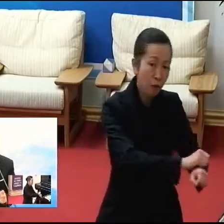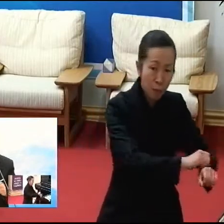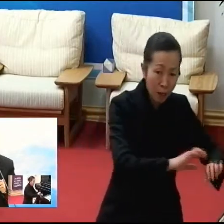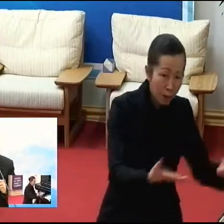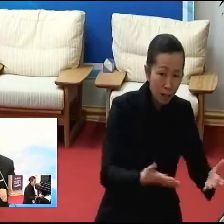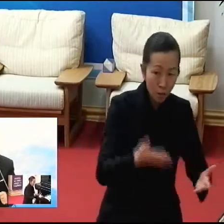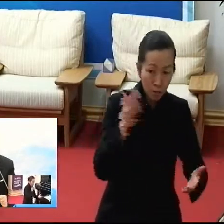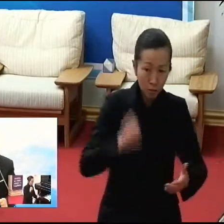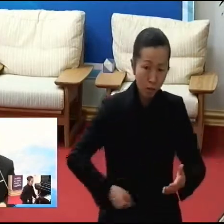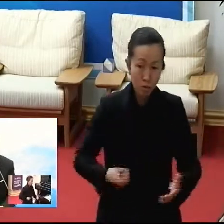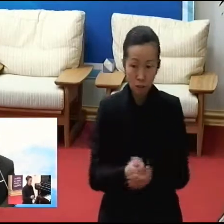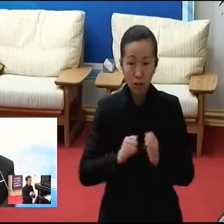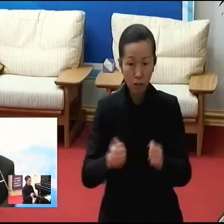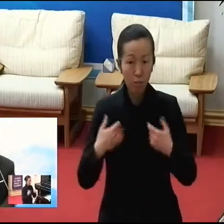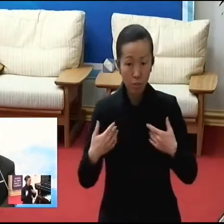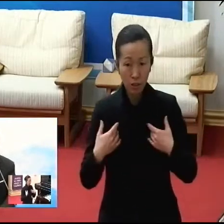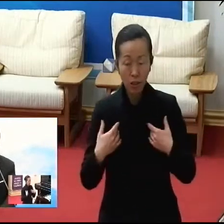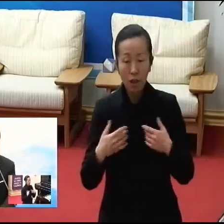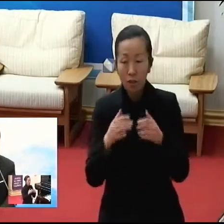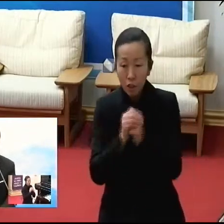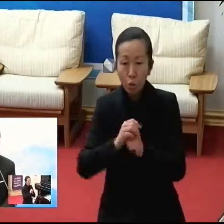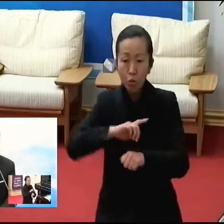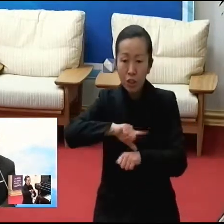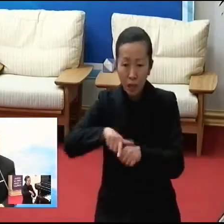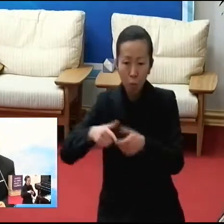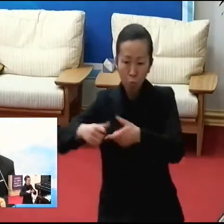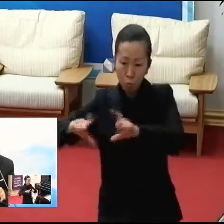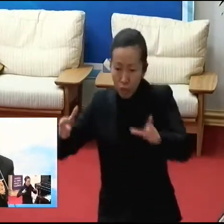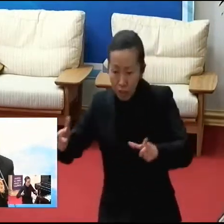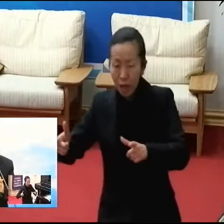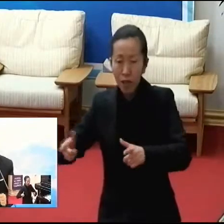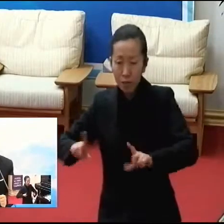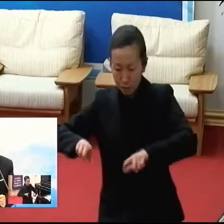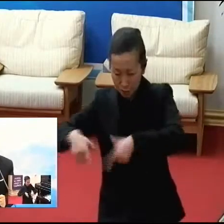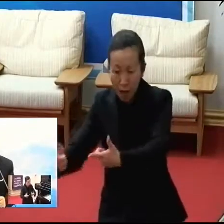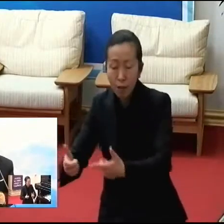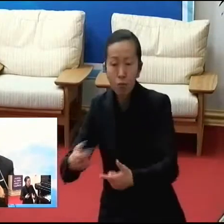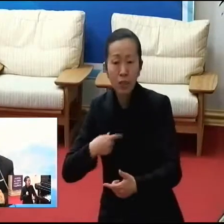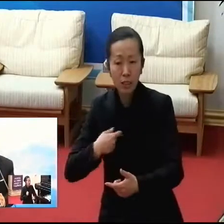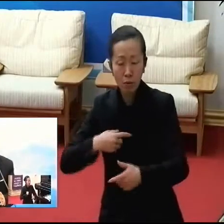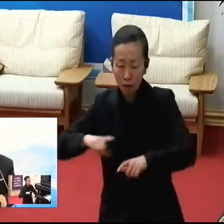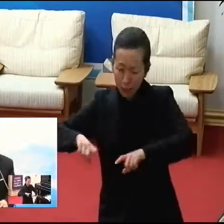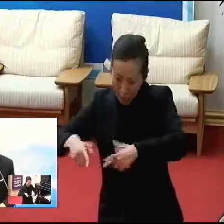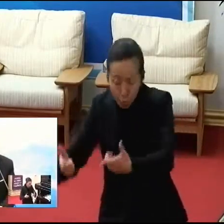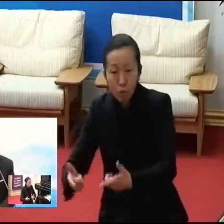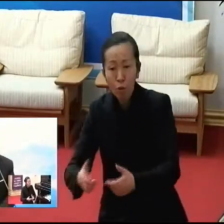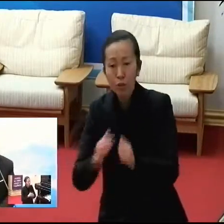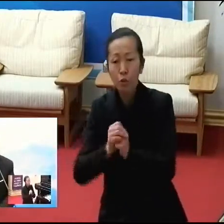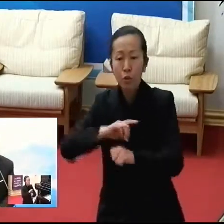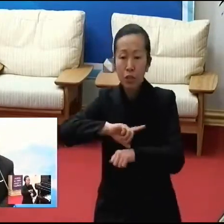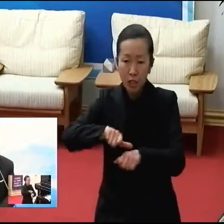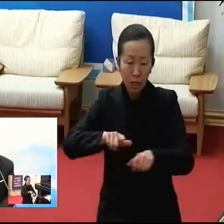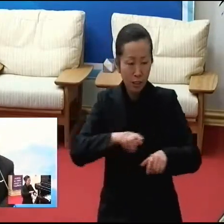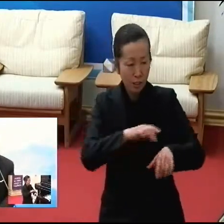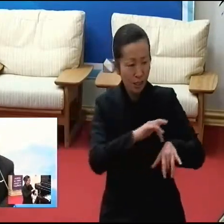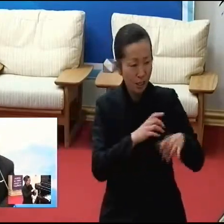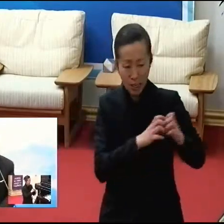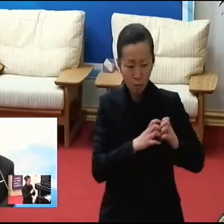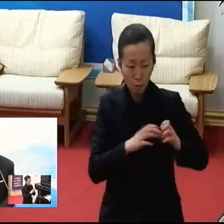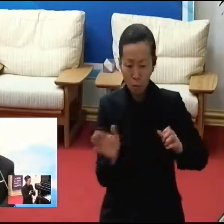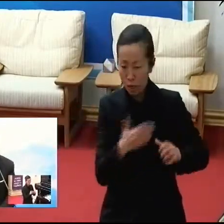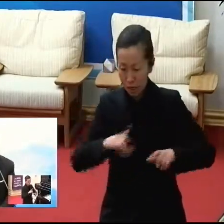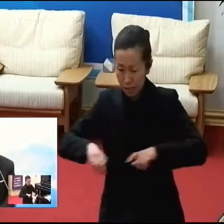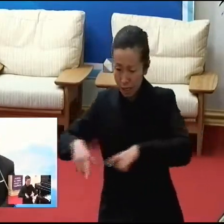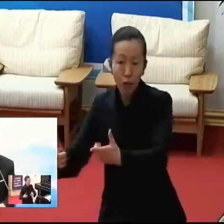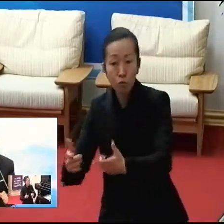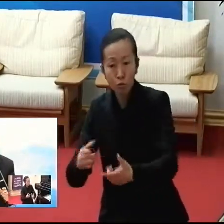기도하는 시간을 늘릴 것이다. 祈る時間を増やす。 그리고 모든 갈등을 응답으로 바꿀 것이다. そしてすべての葛藤を答え